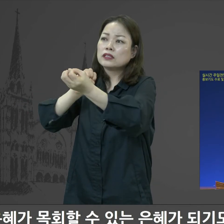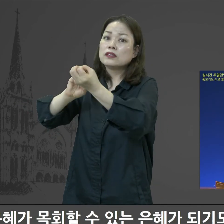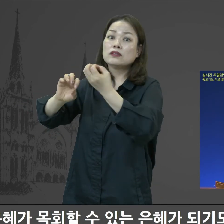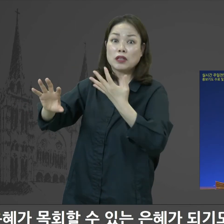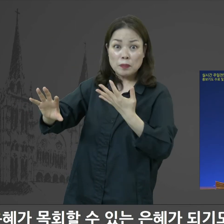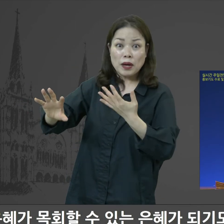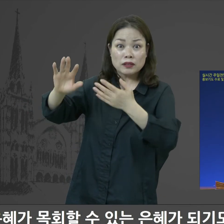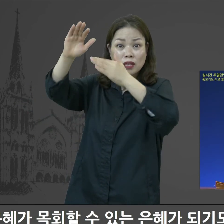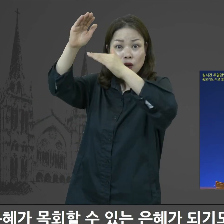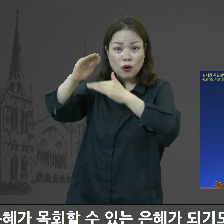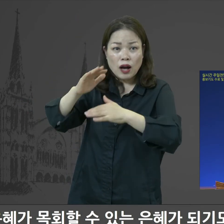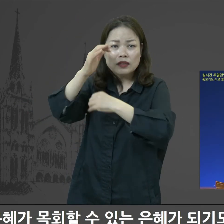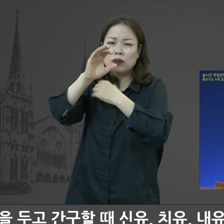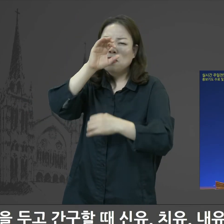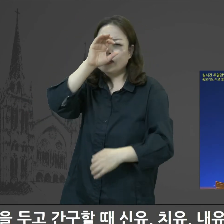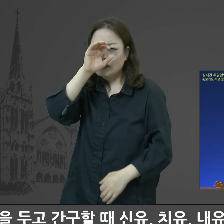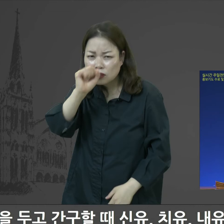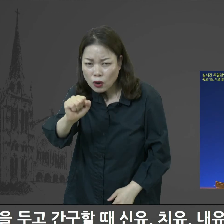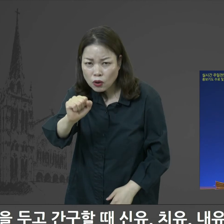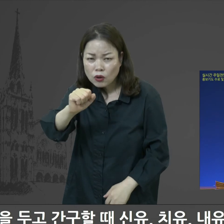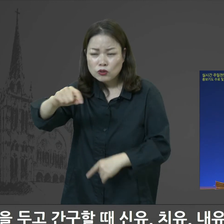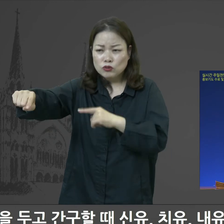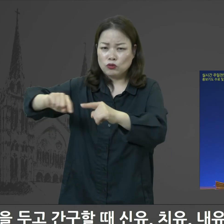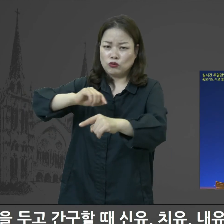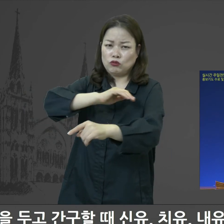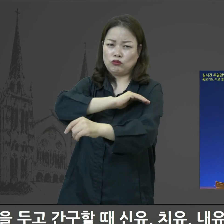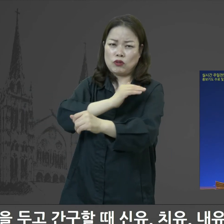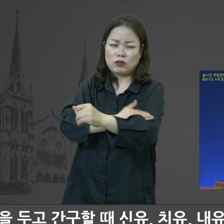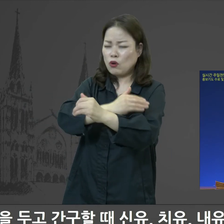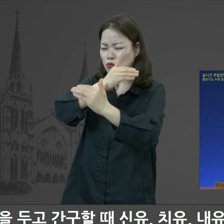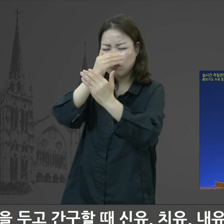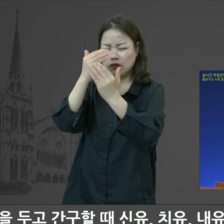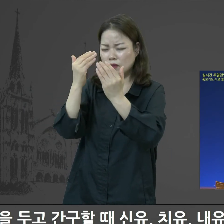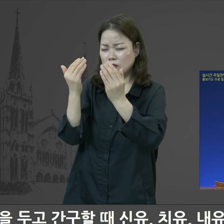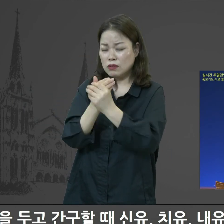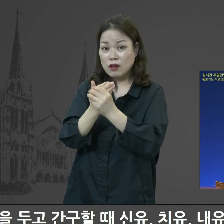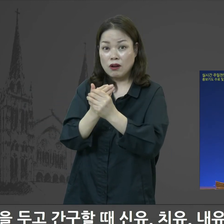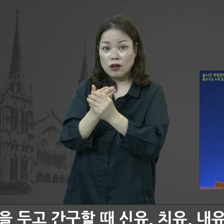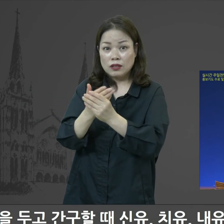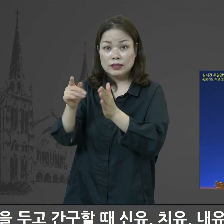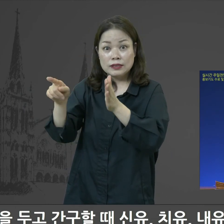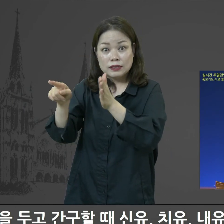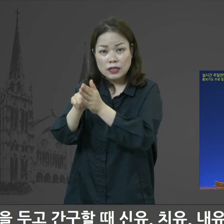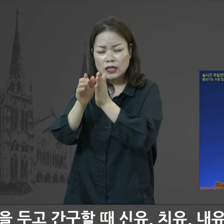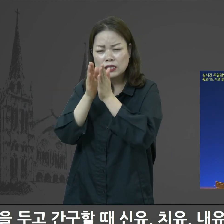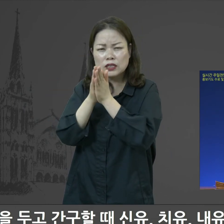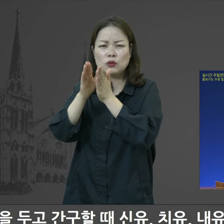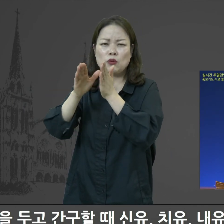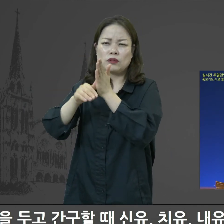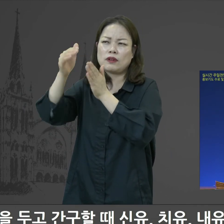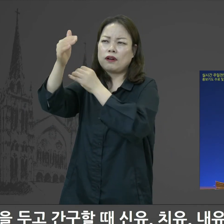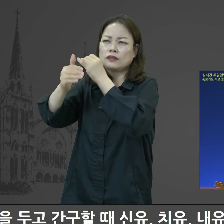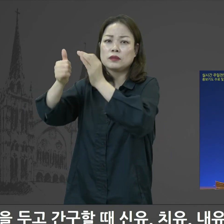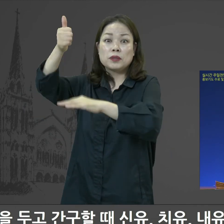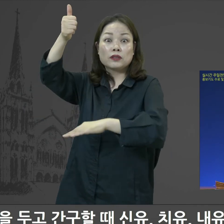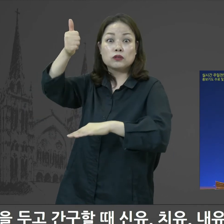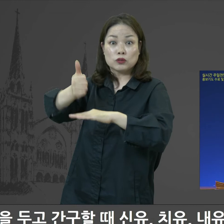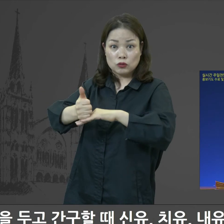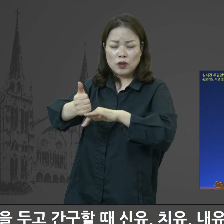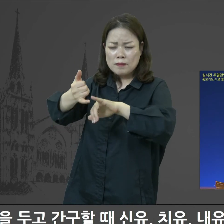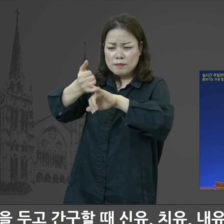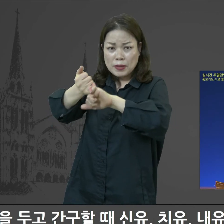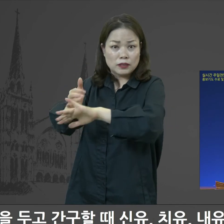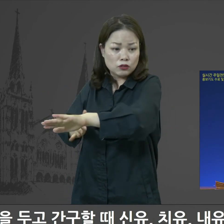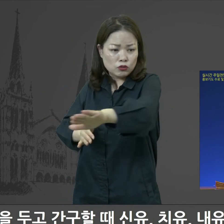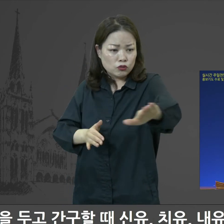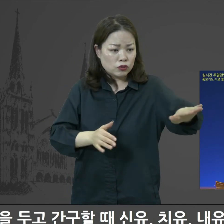응답하시든 하나님은 선하시고 하나님의 주권은 온전하기에 그분을 온전히 신뢰하며 기도할 때 하나님은 궁극적으로 반드시